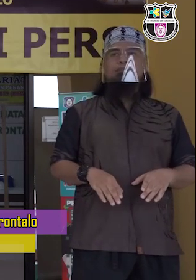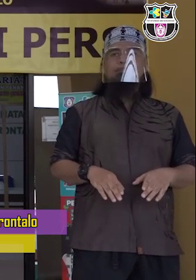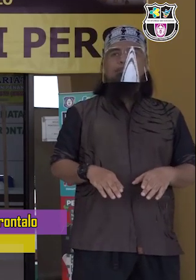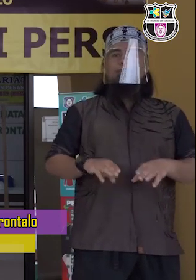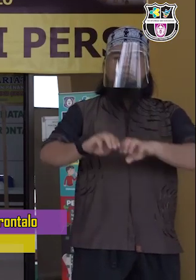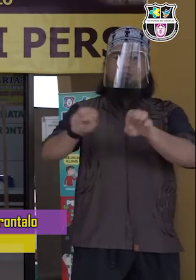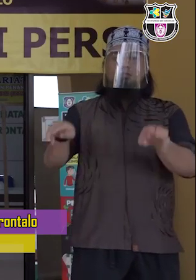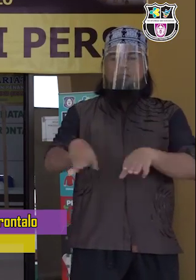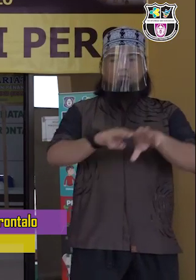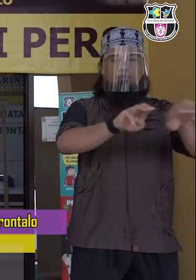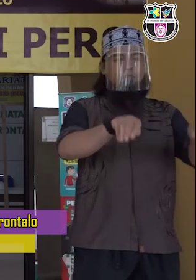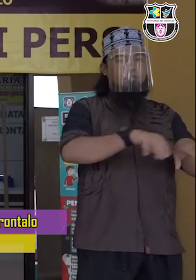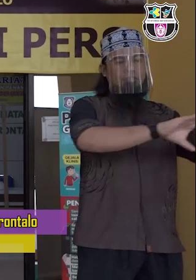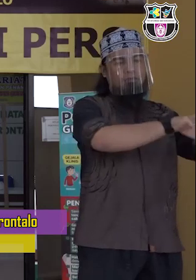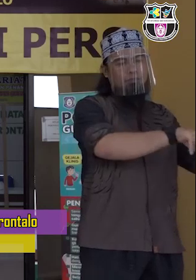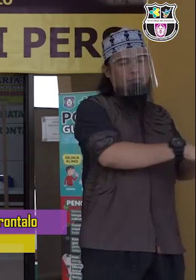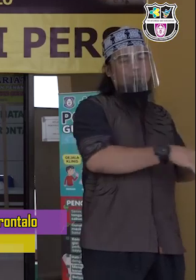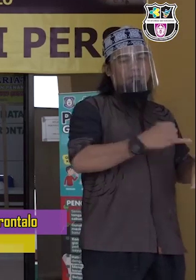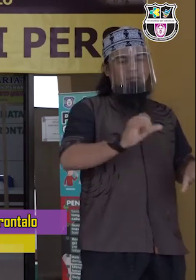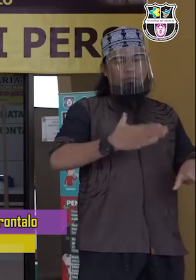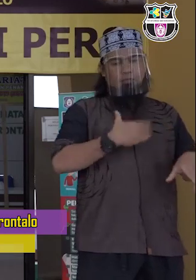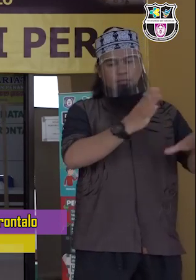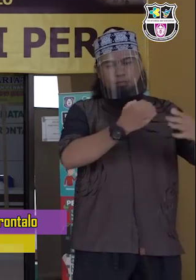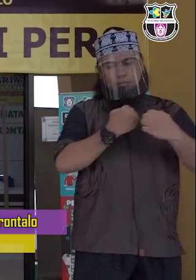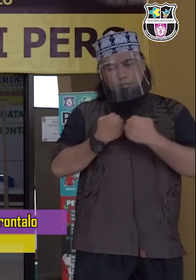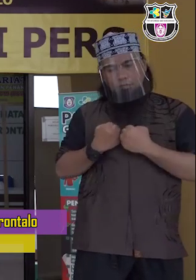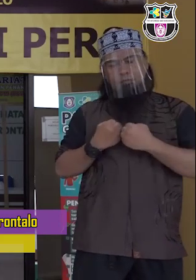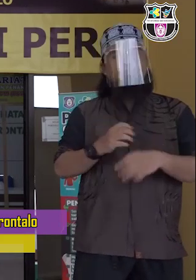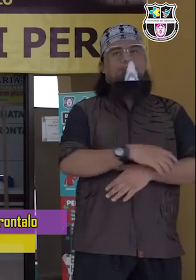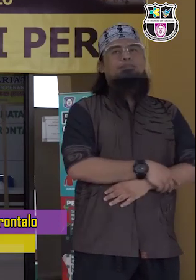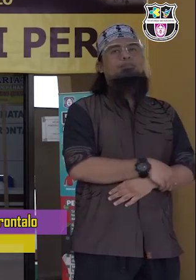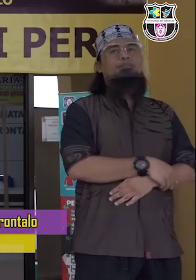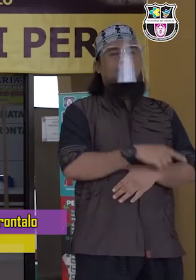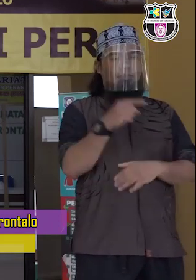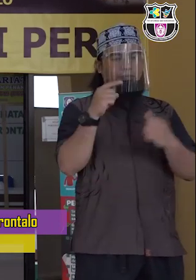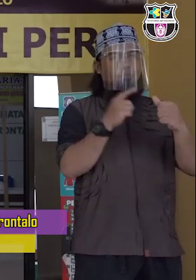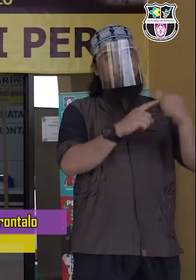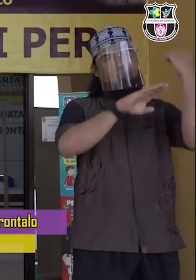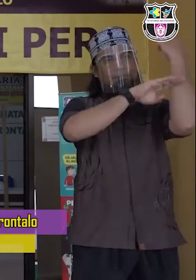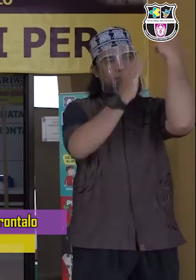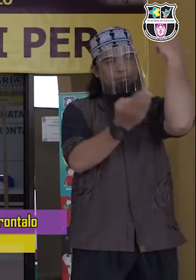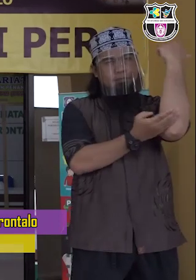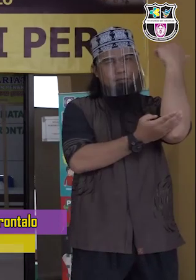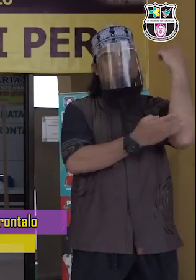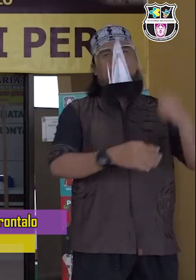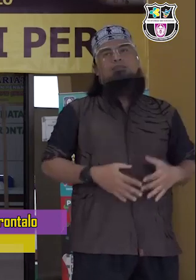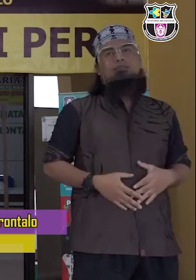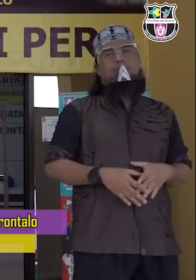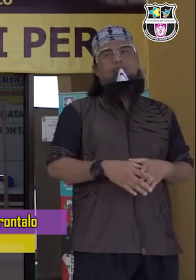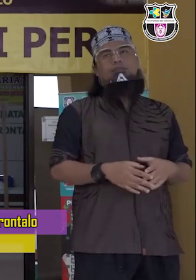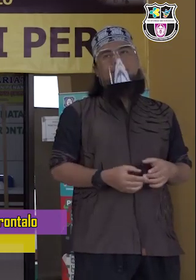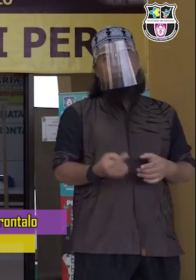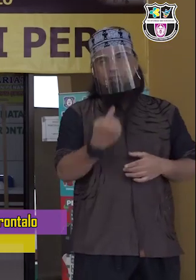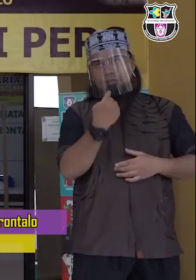lindungi di bidang kesehatan, yaitu kelompok ibu hamil, ibu menyusui,